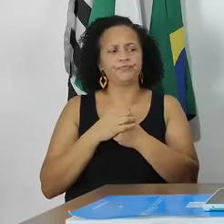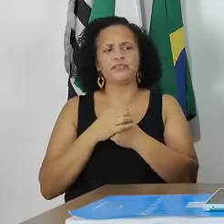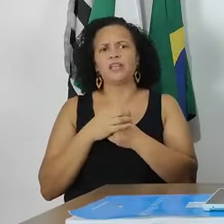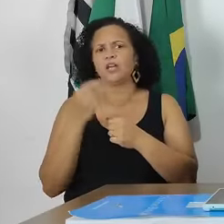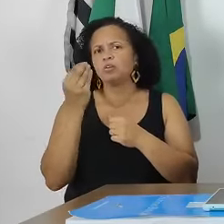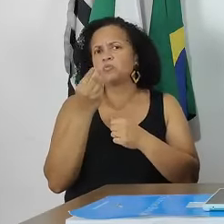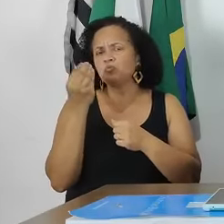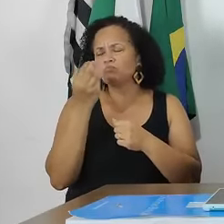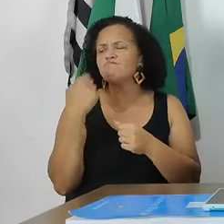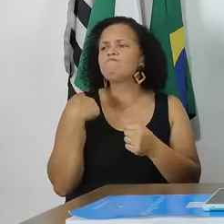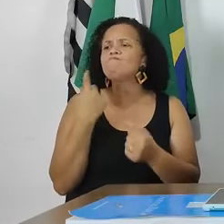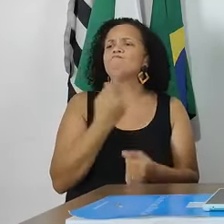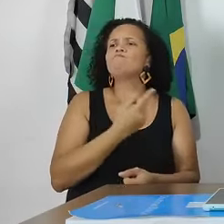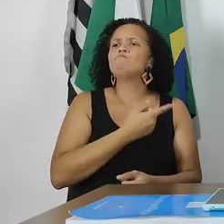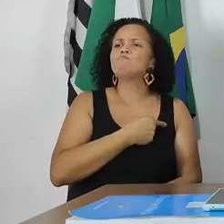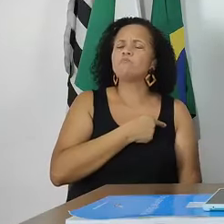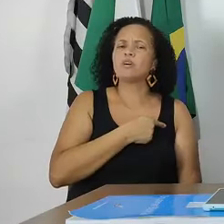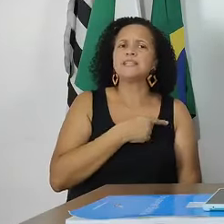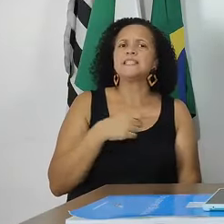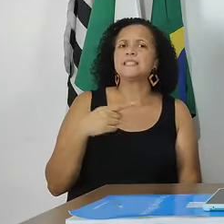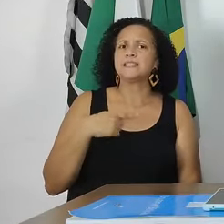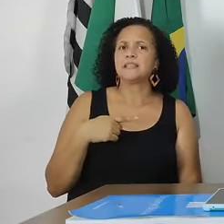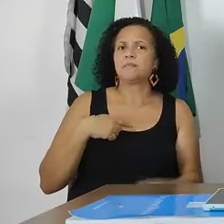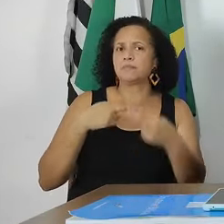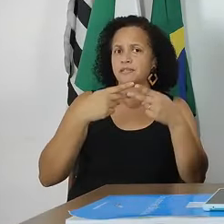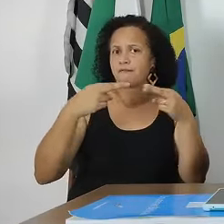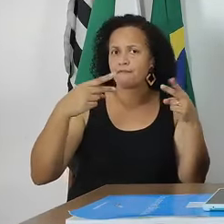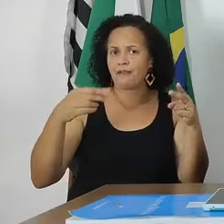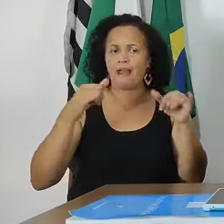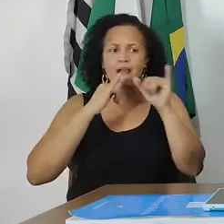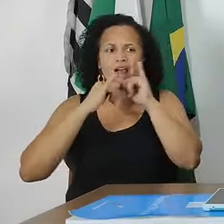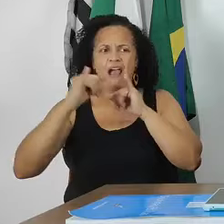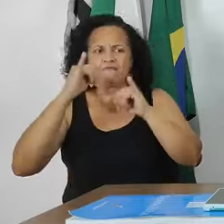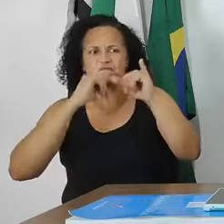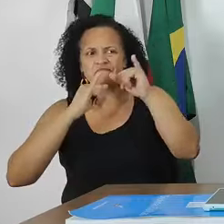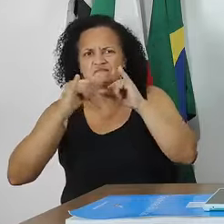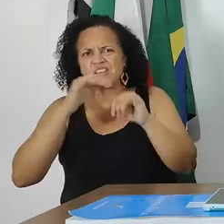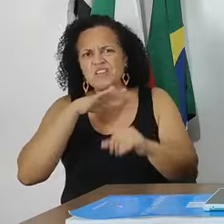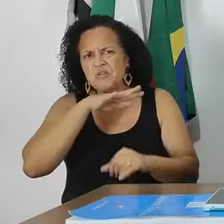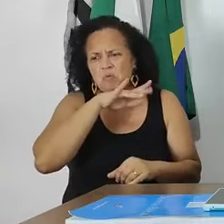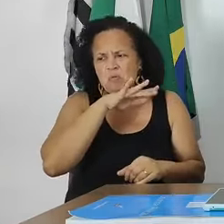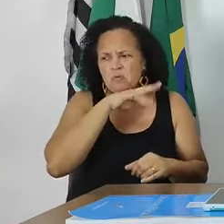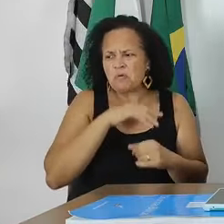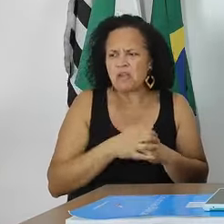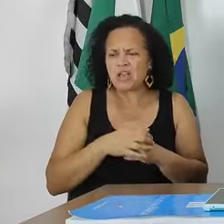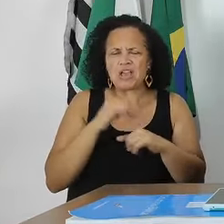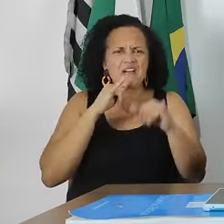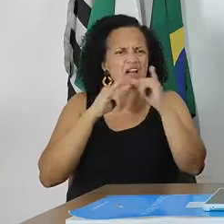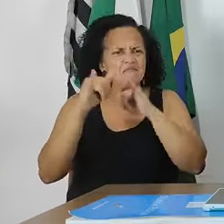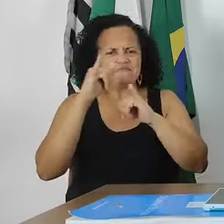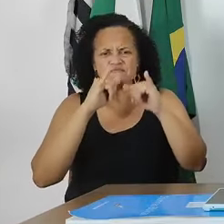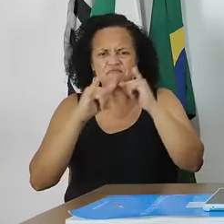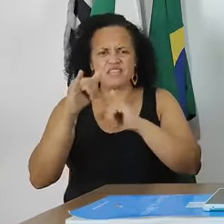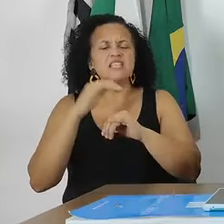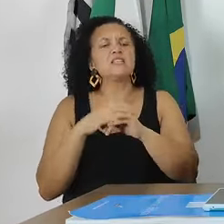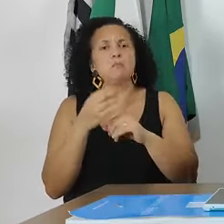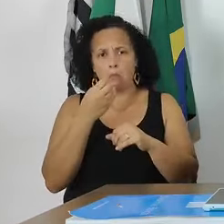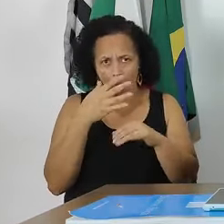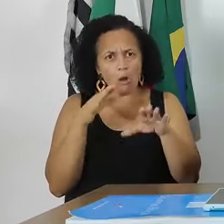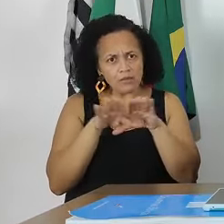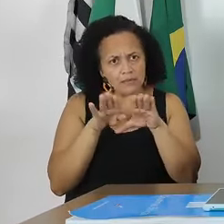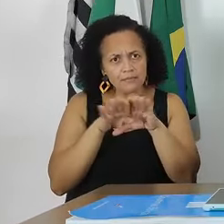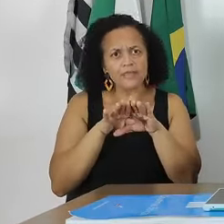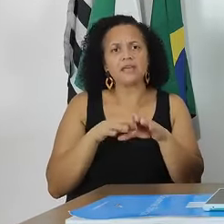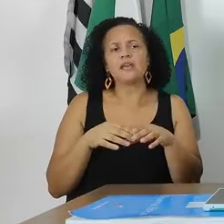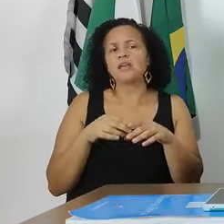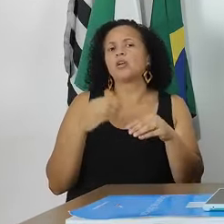quando a gente recebe essas informações? A gente filtra elas para saber se é verdade? O que a gente faz